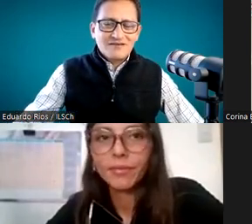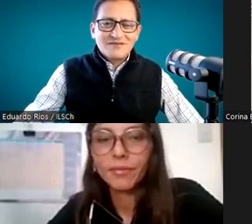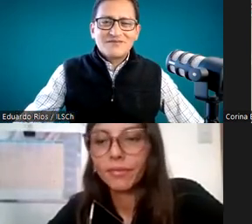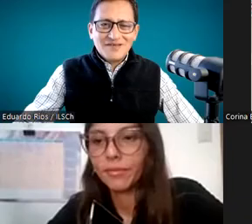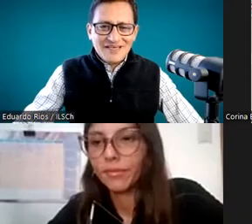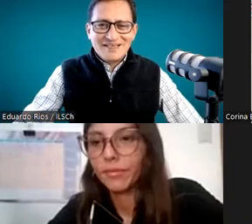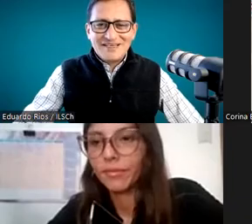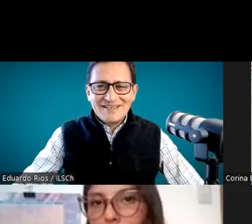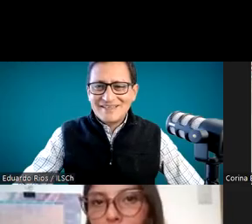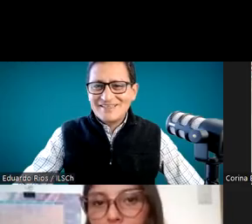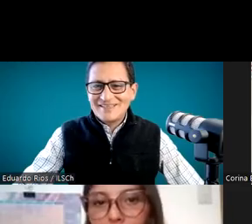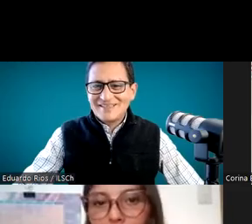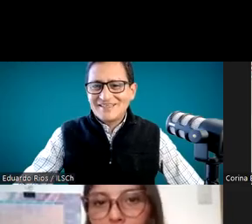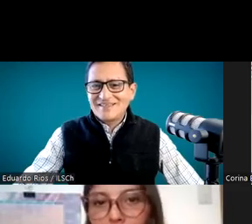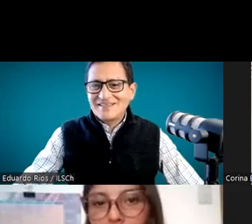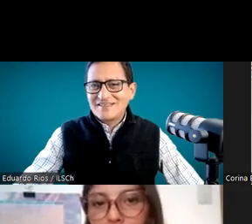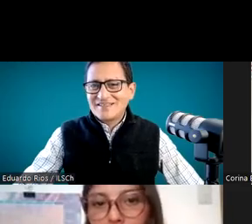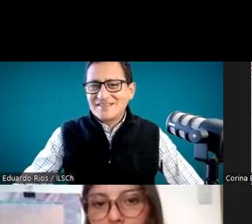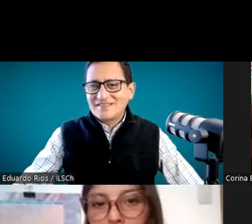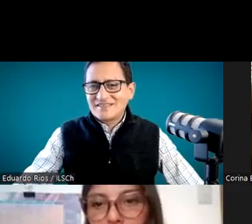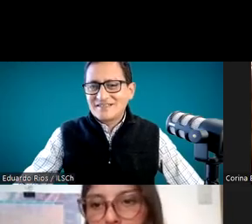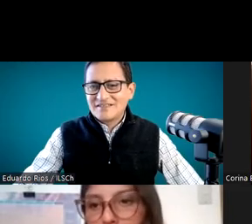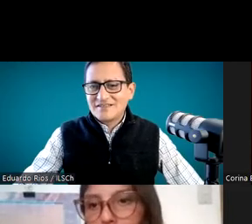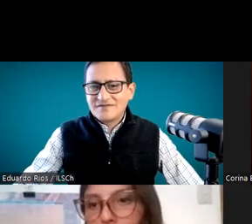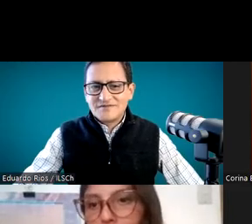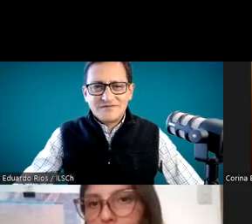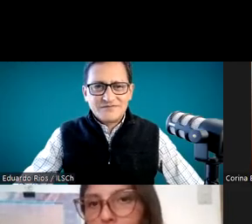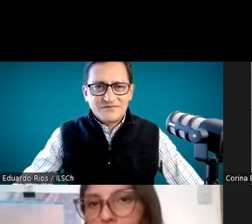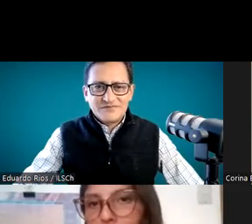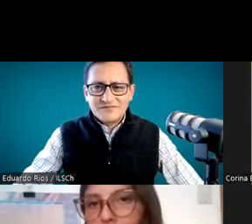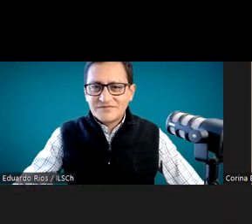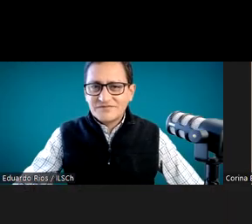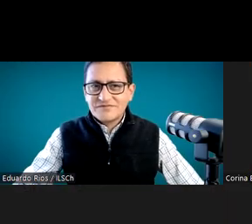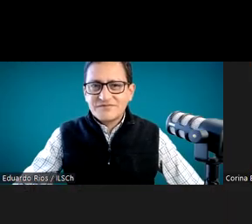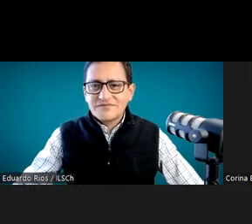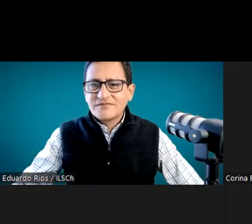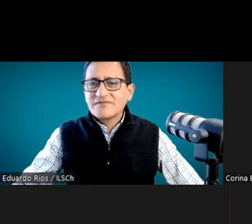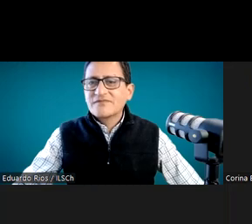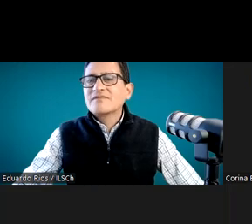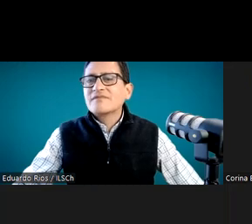gracias, profesor. Chao. Gracias, amable. Ok. Thank you.